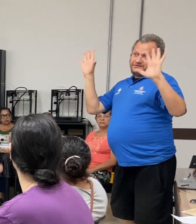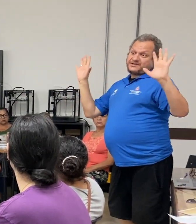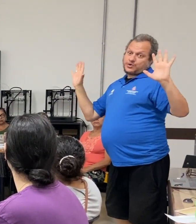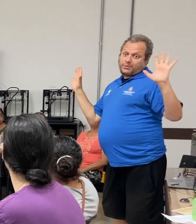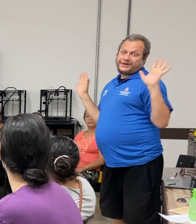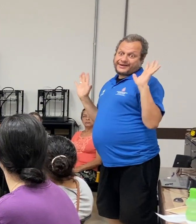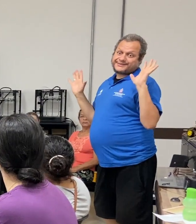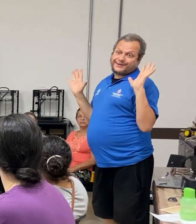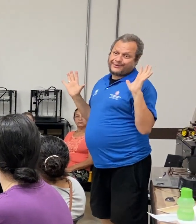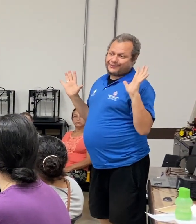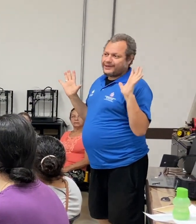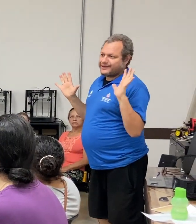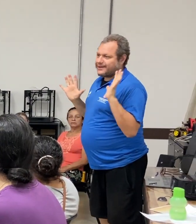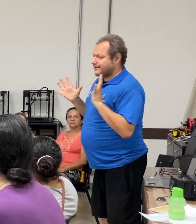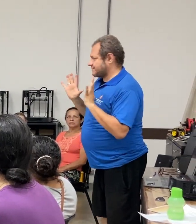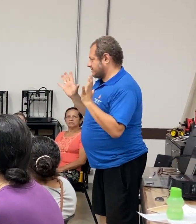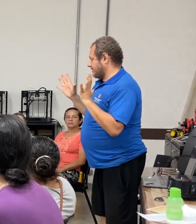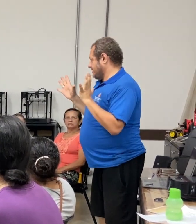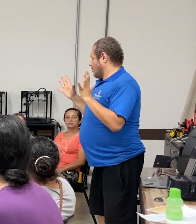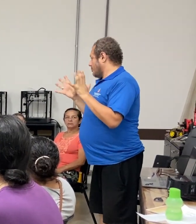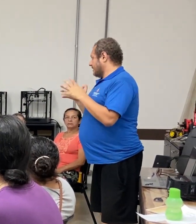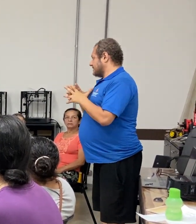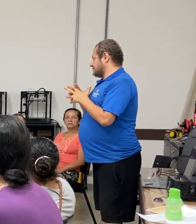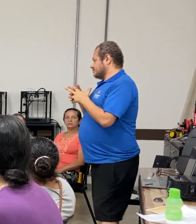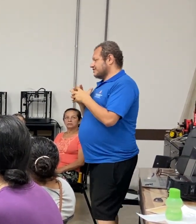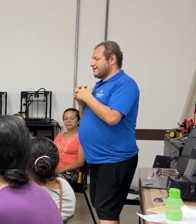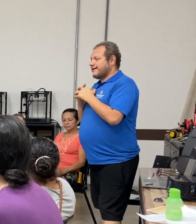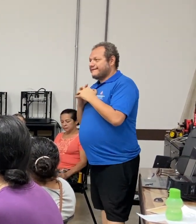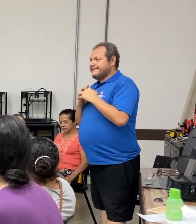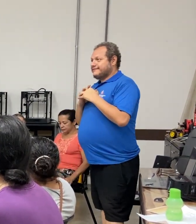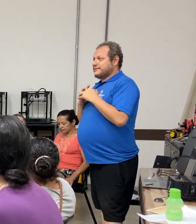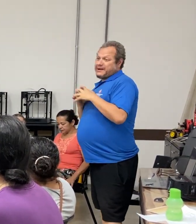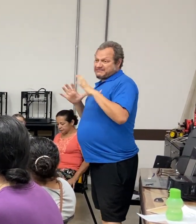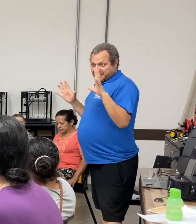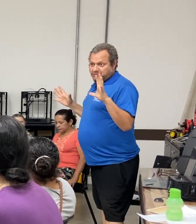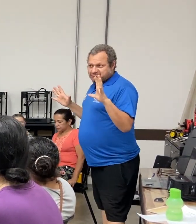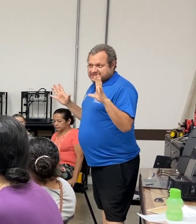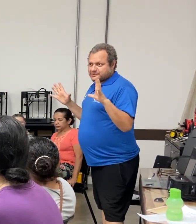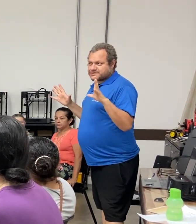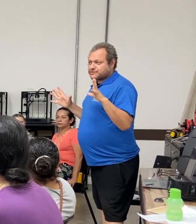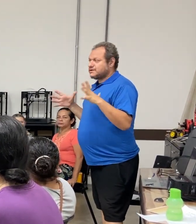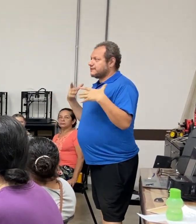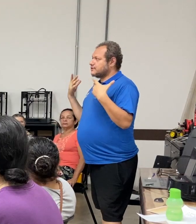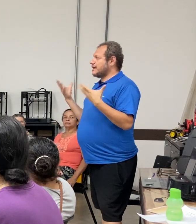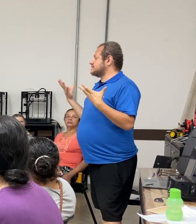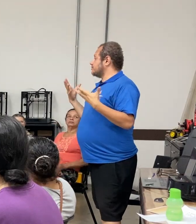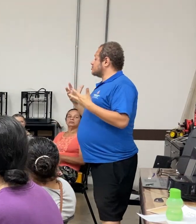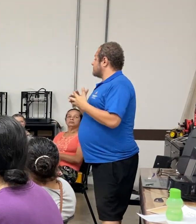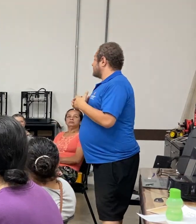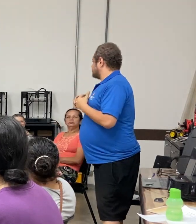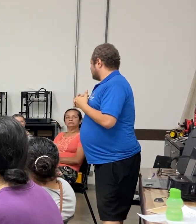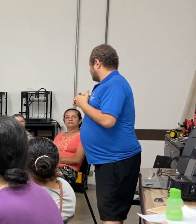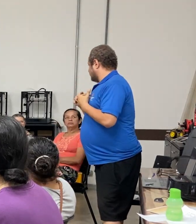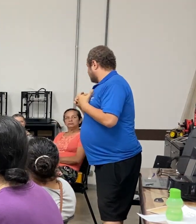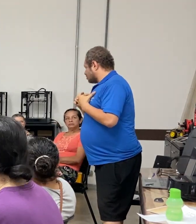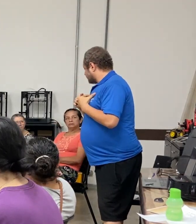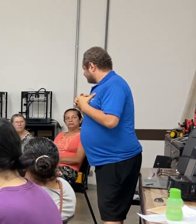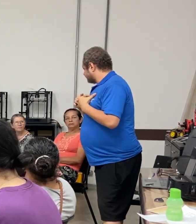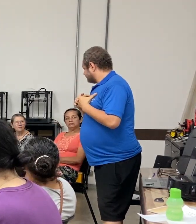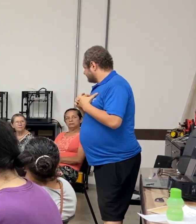de comunicação, anyway, né? Essa comunicação de padrão, essa coisa toda, o que, que eles não podiam fazer na igreja? Se confessar.